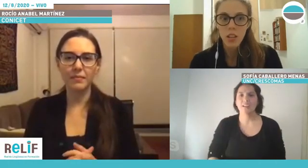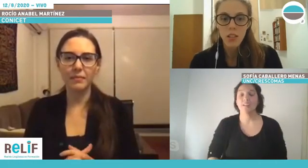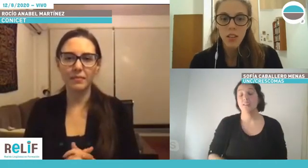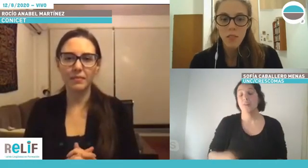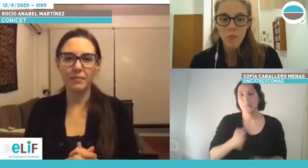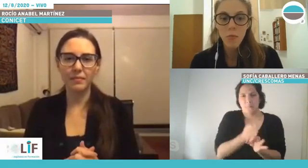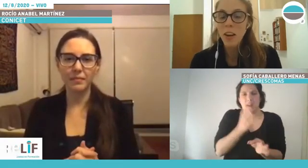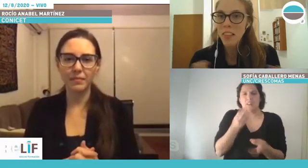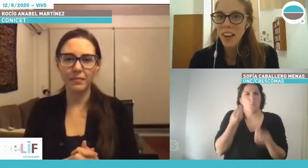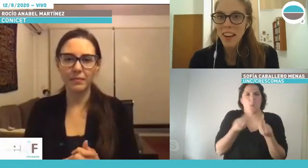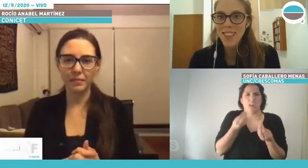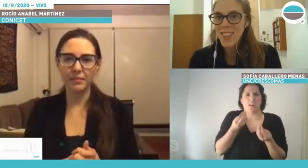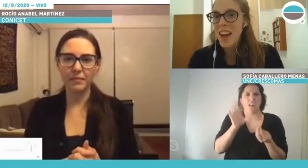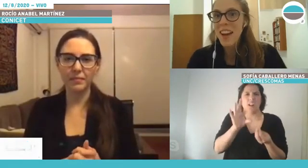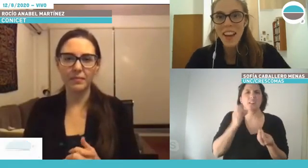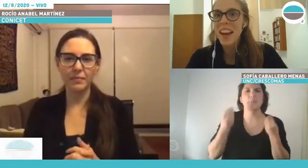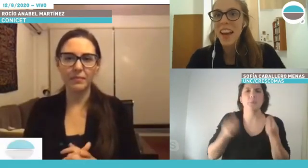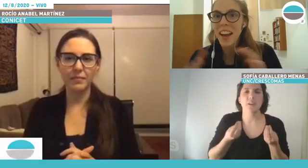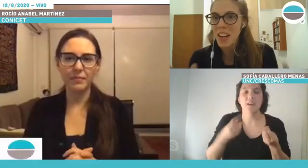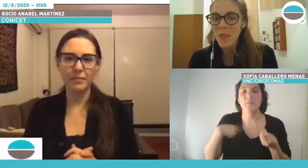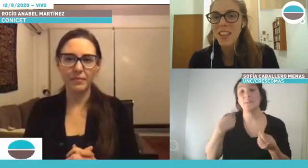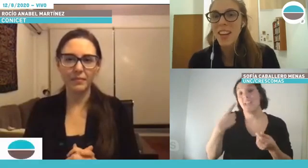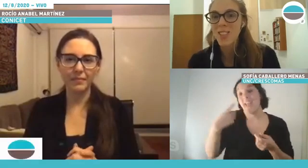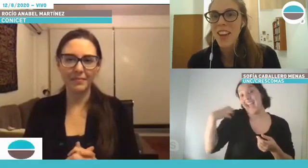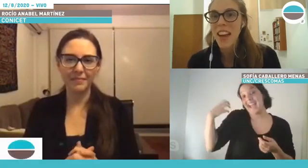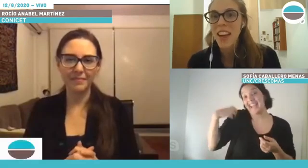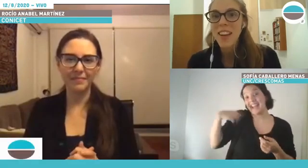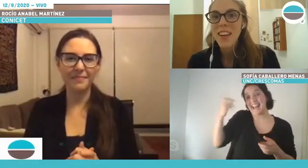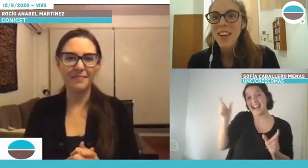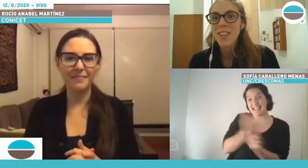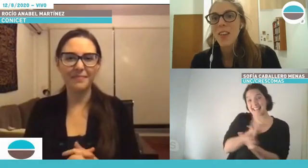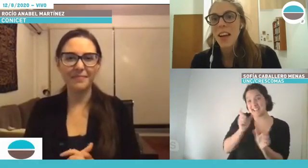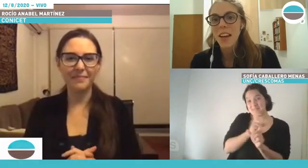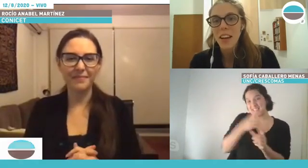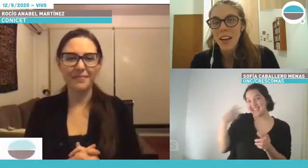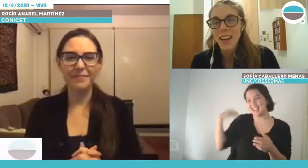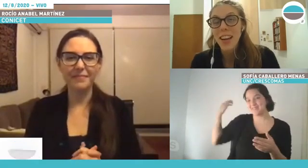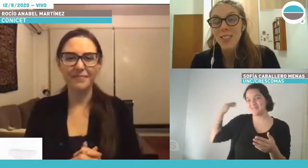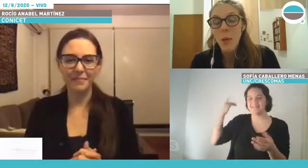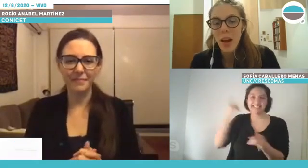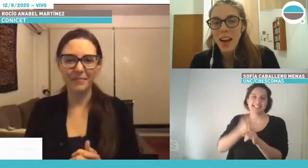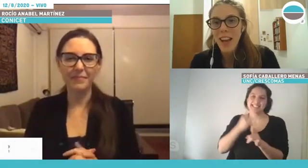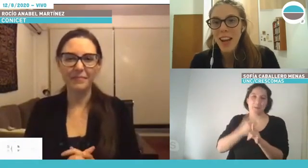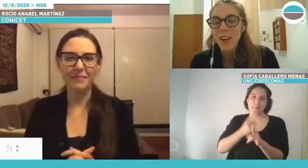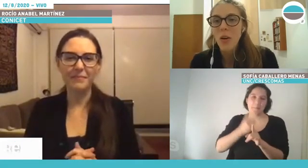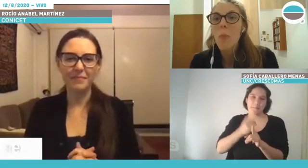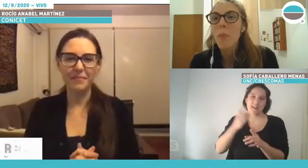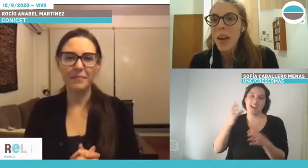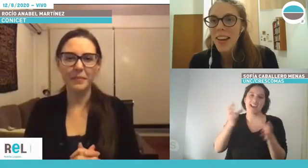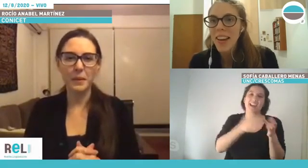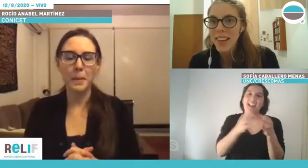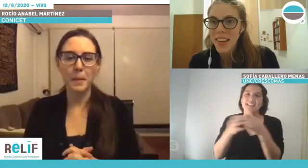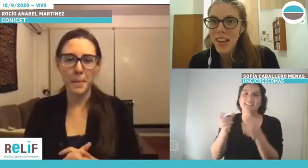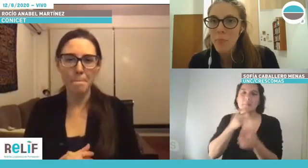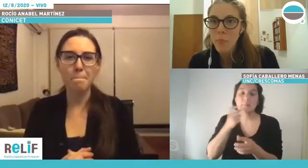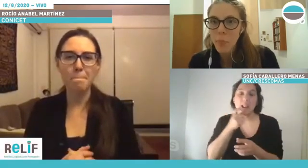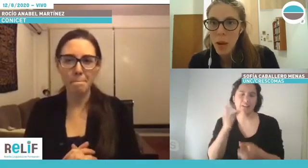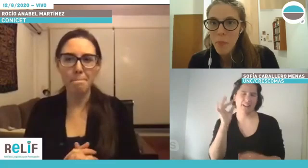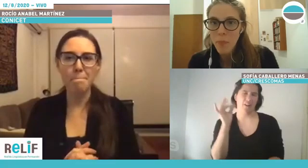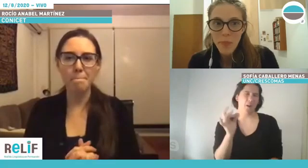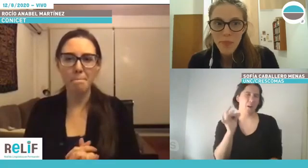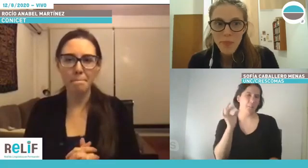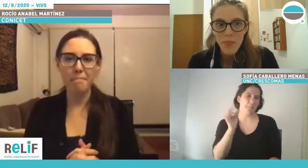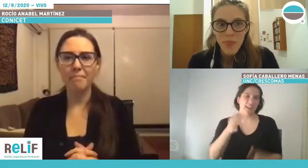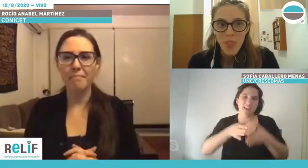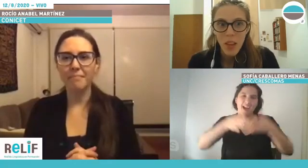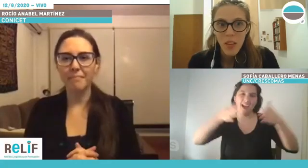general, fuera del LSA, en la gramática es una clase de palabras compleja y